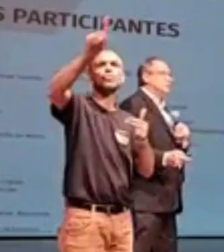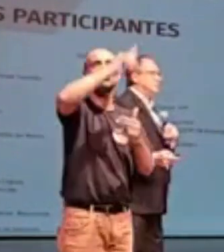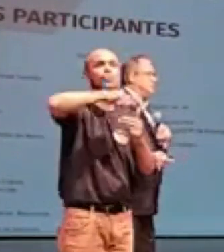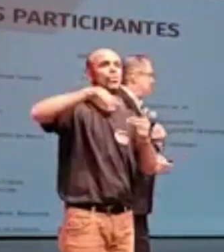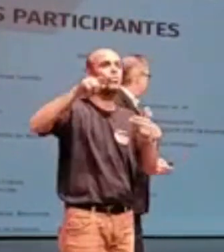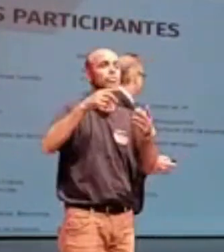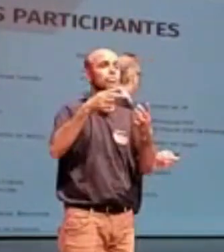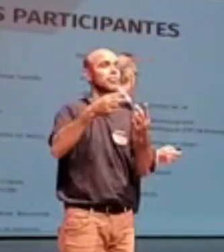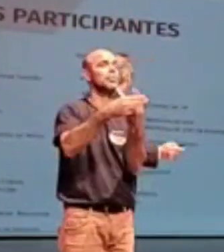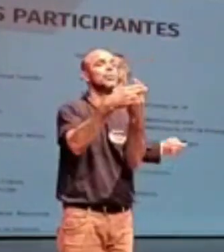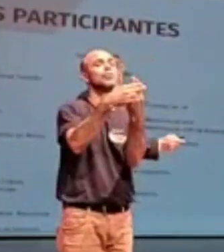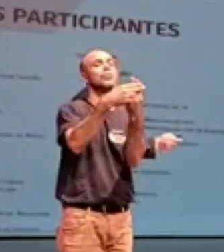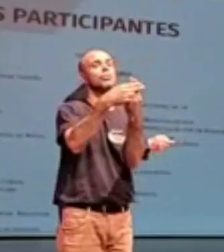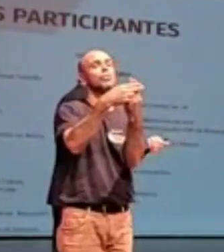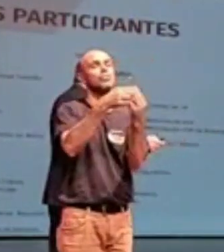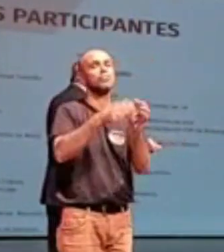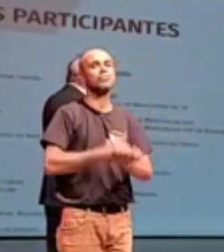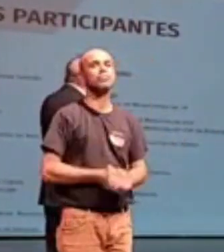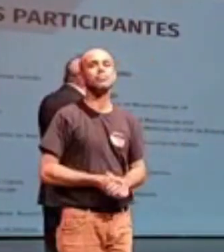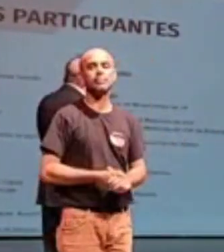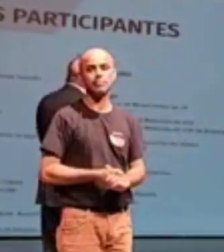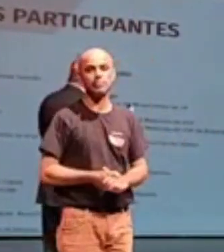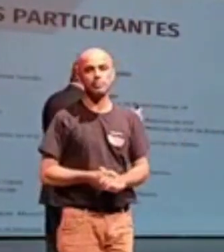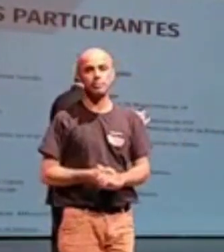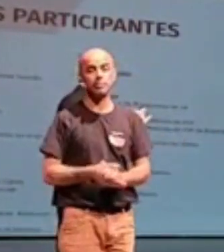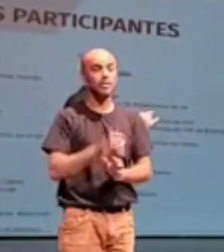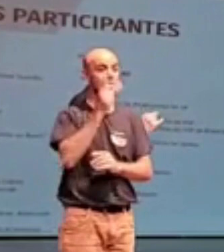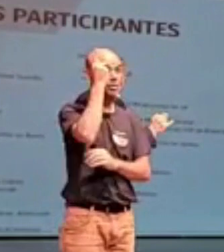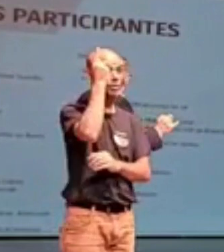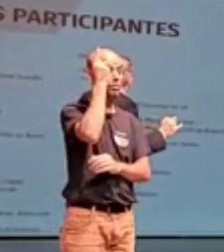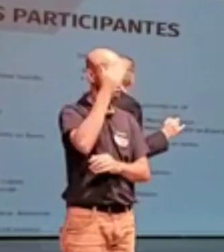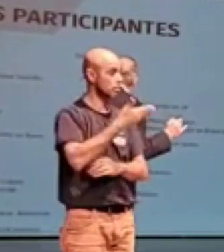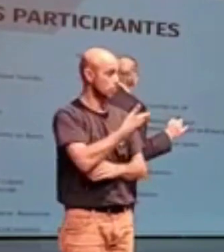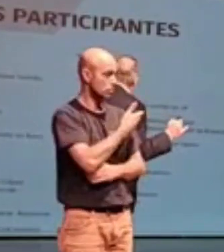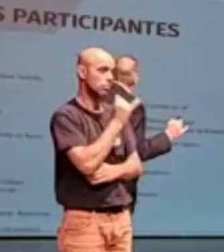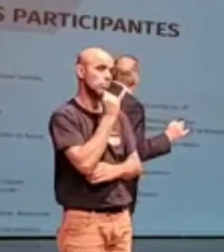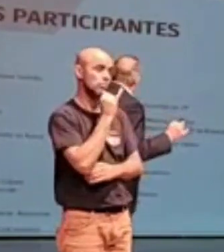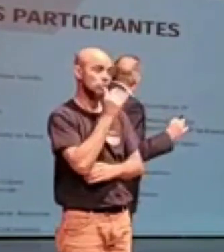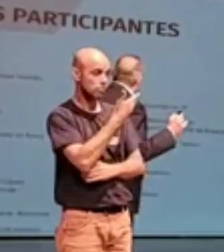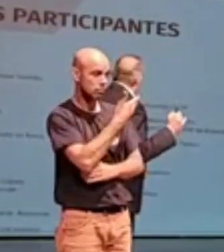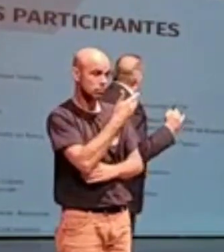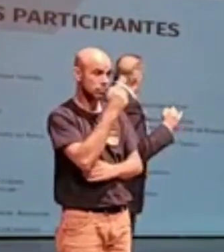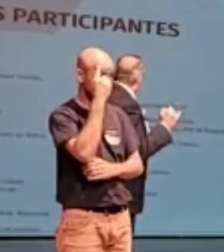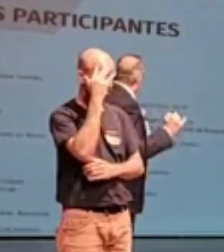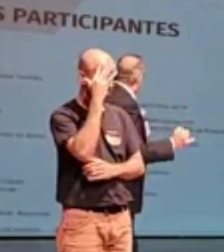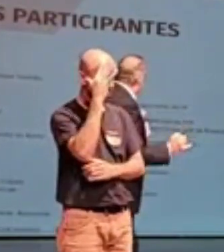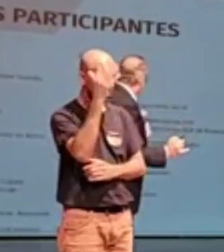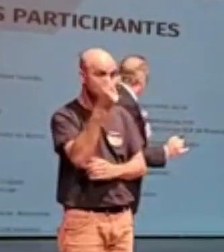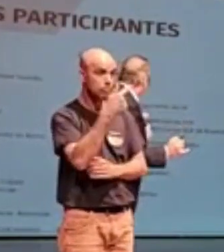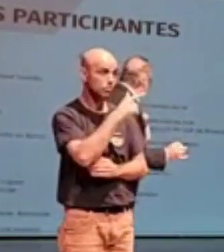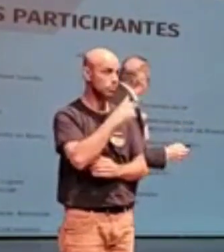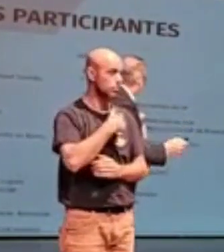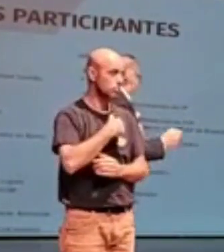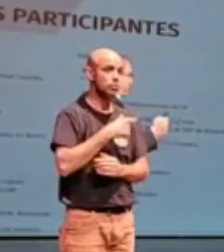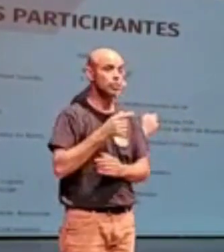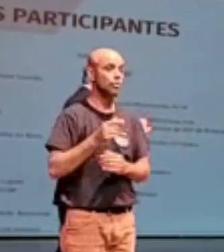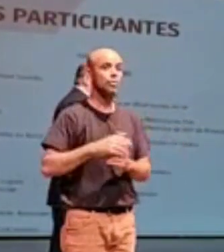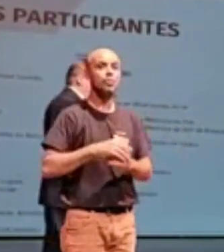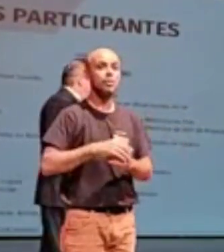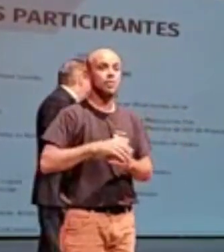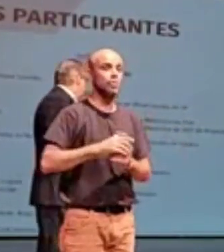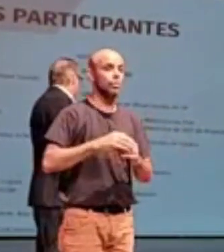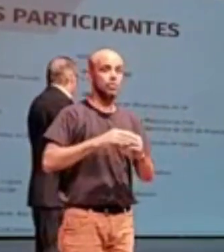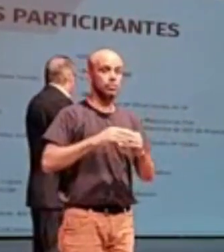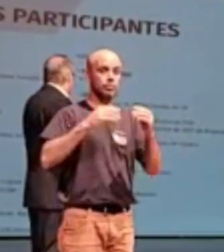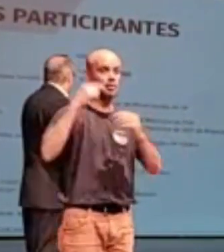o SUS. Né? Em São Paulo, só em São Paulo, para a gente ter uma ideia, a gente teve a Santa Casa de São Paulo, a Unifesp,